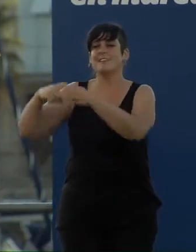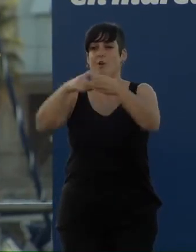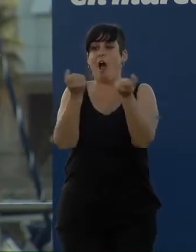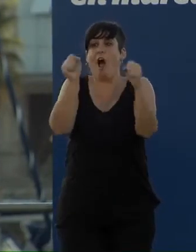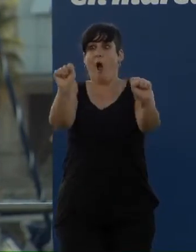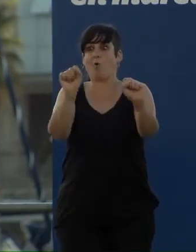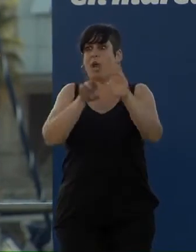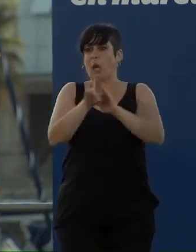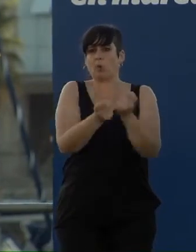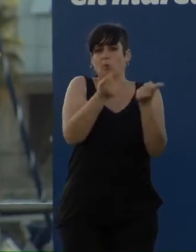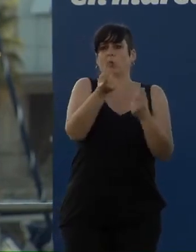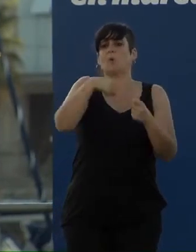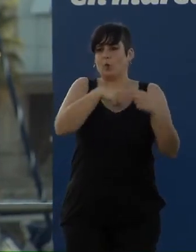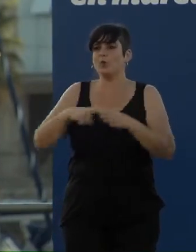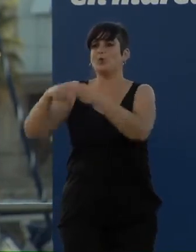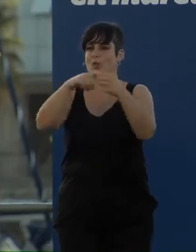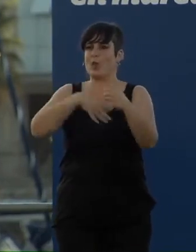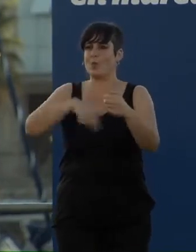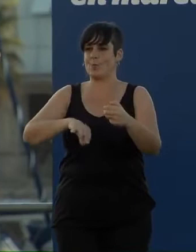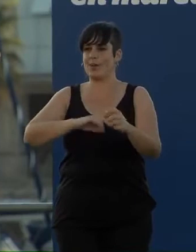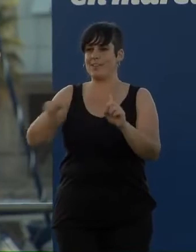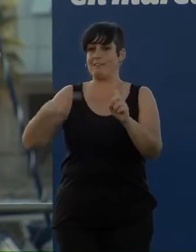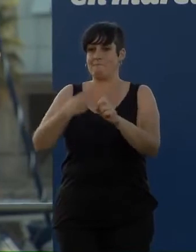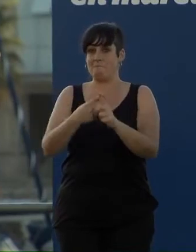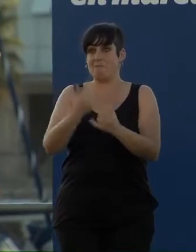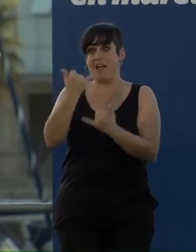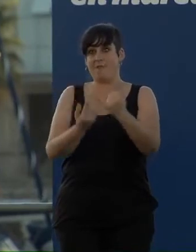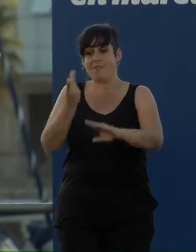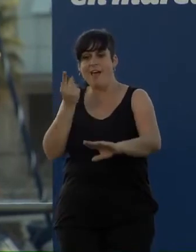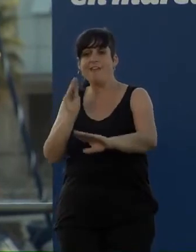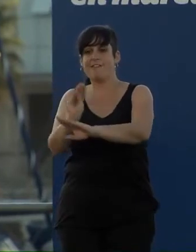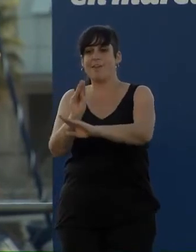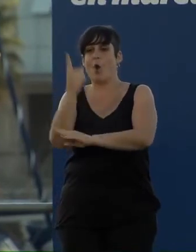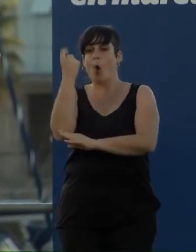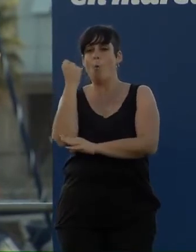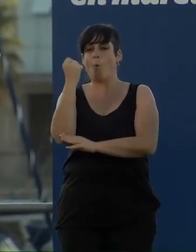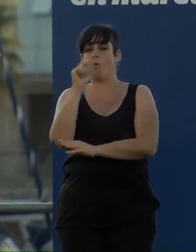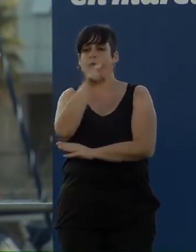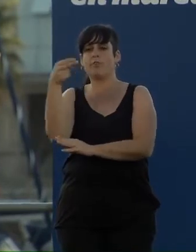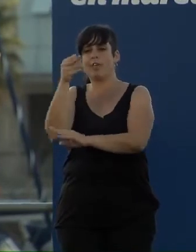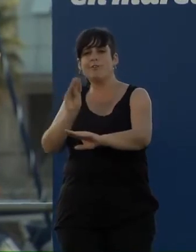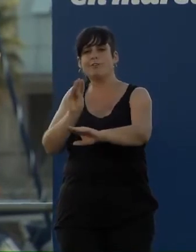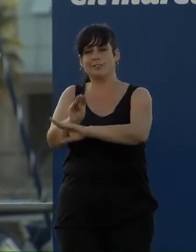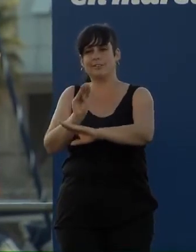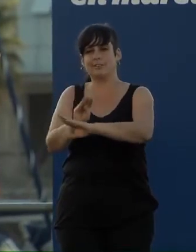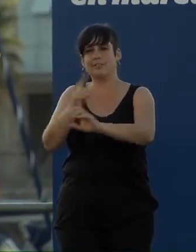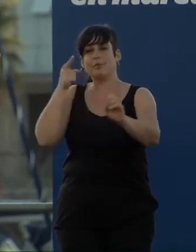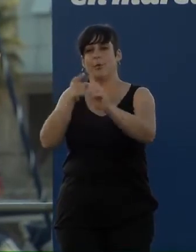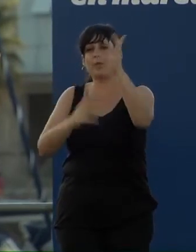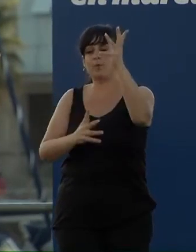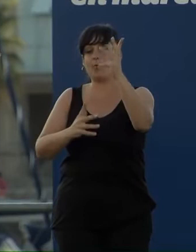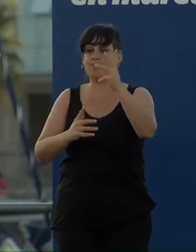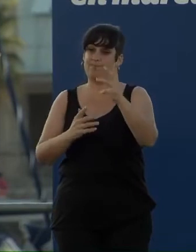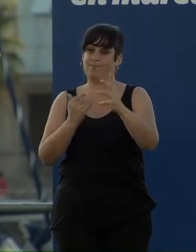recursos ecer que otros nocí por eso se produc un investimento de má de un millón de euros para restaurar y para adecuar instala